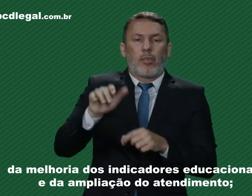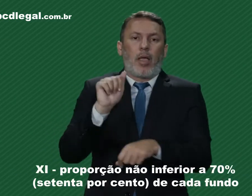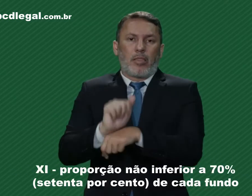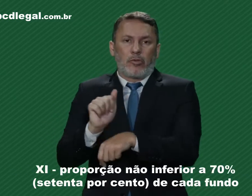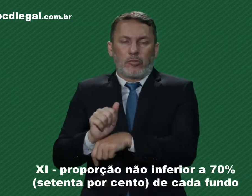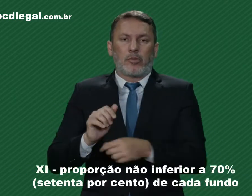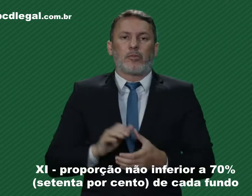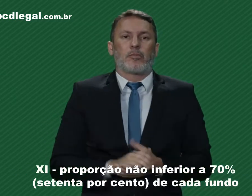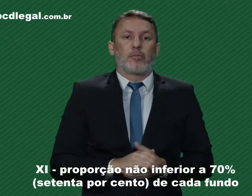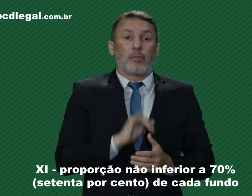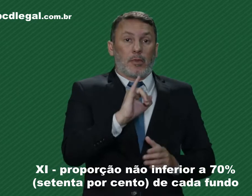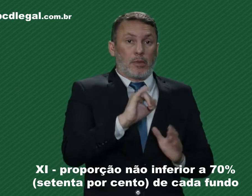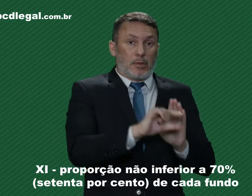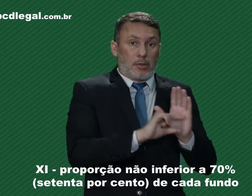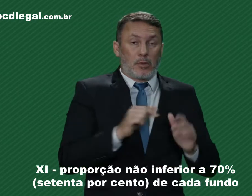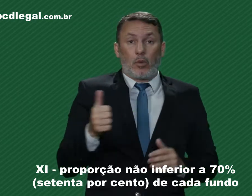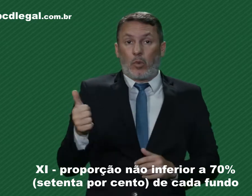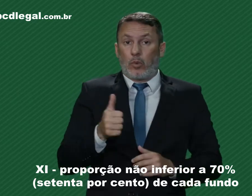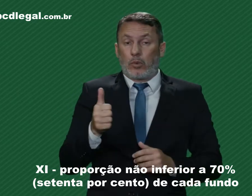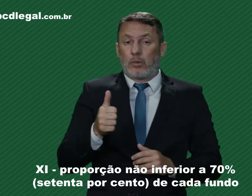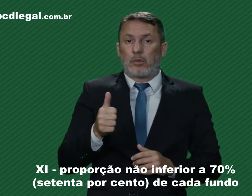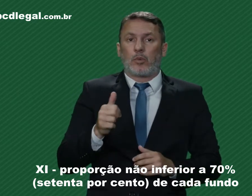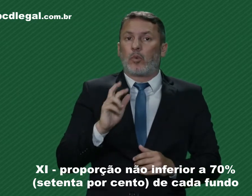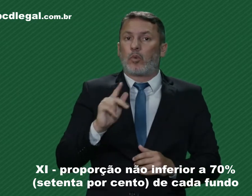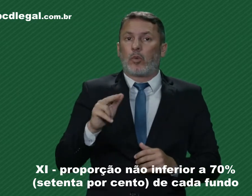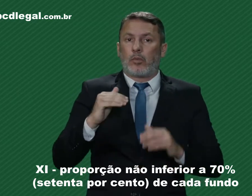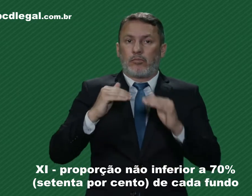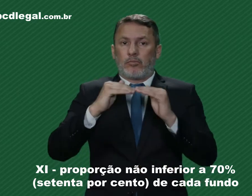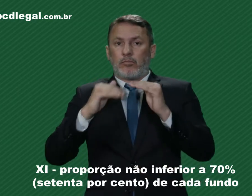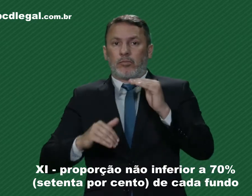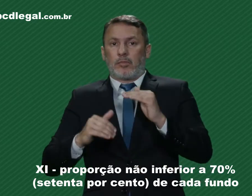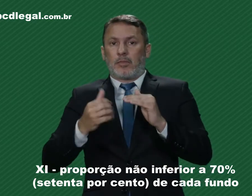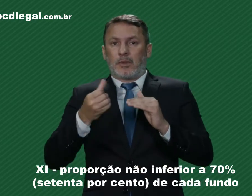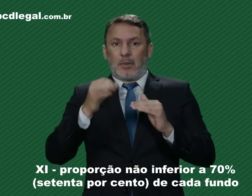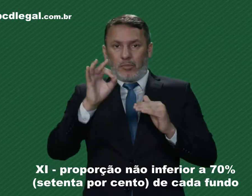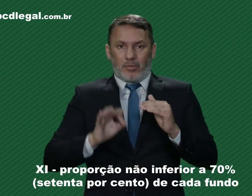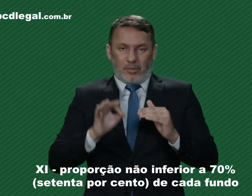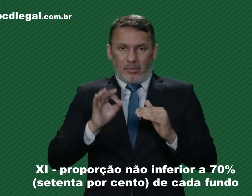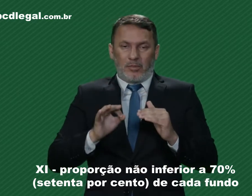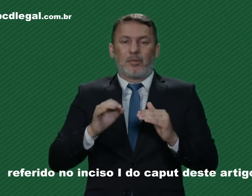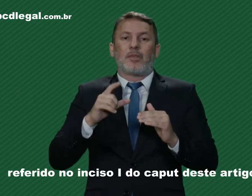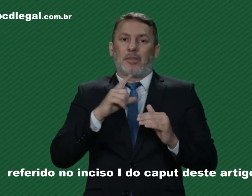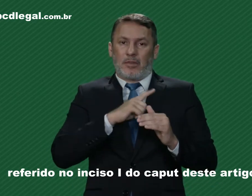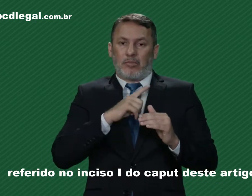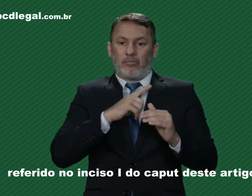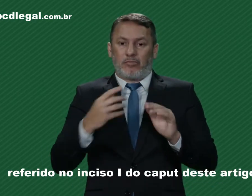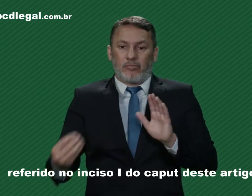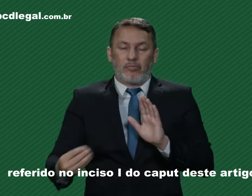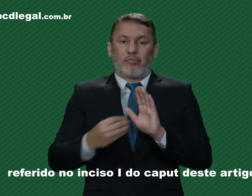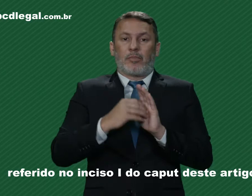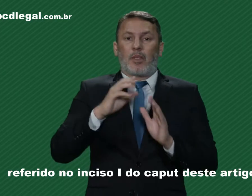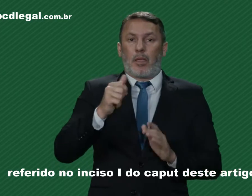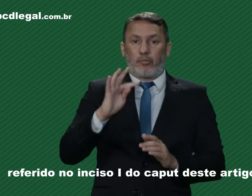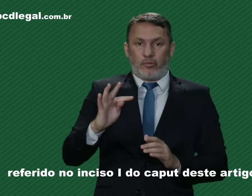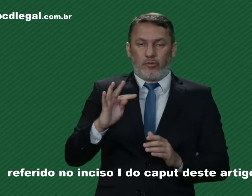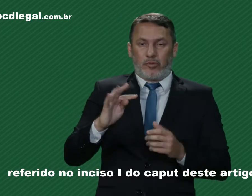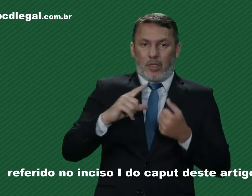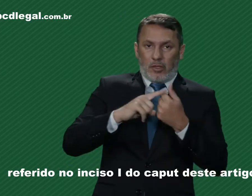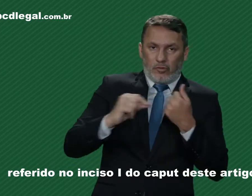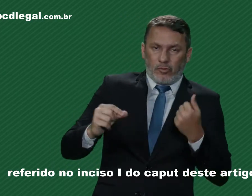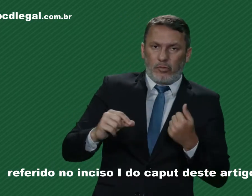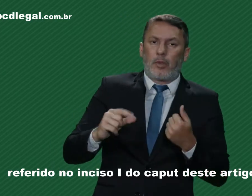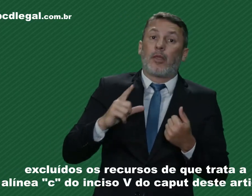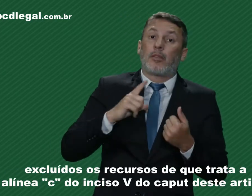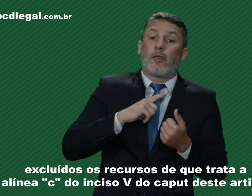atendimento. Inciso 11. Proporção não inferior a 70% de cada fundo referido no inciso 1 do caput